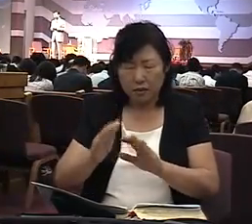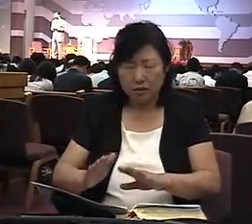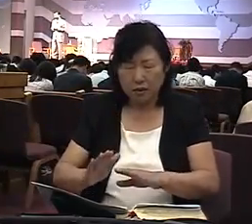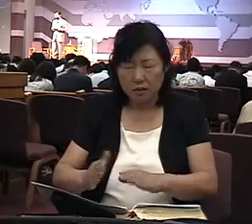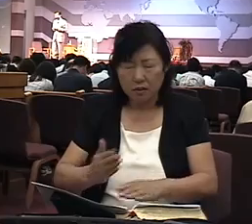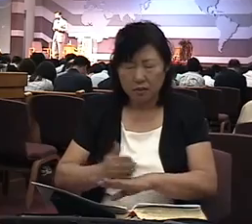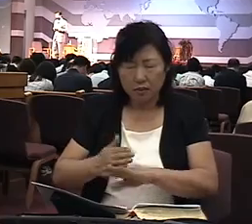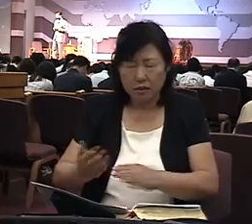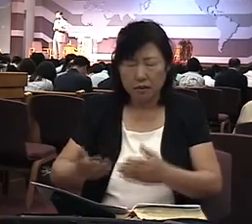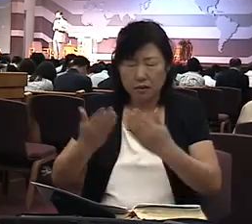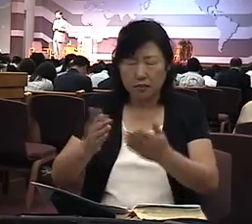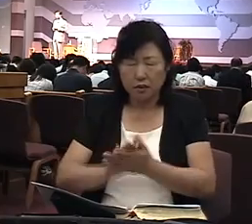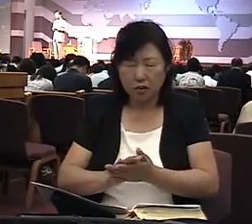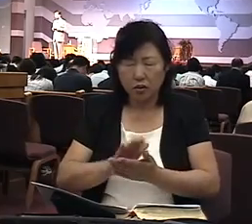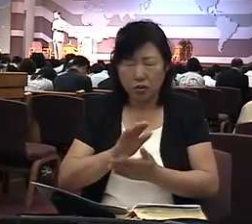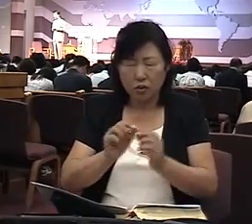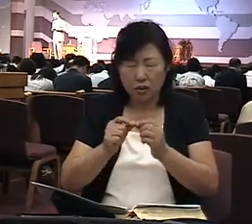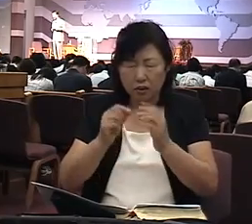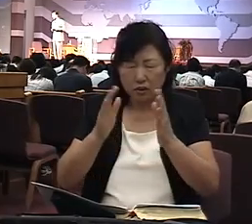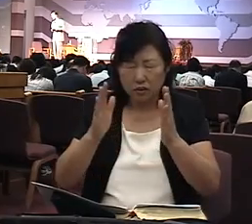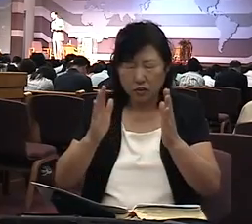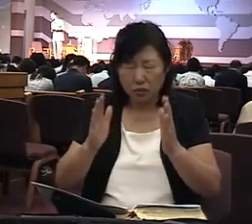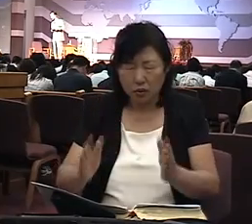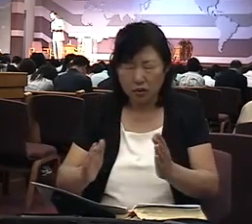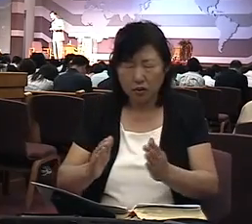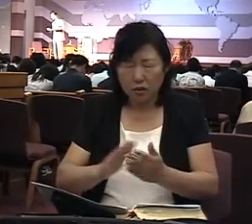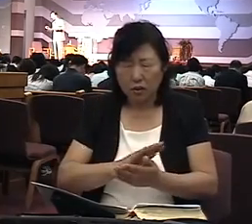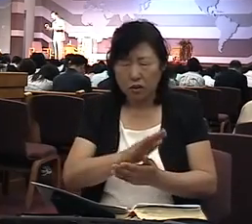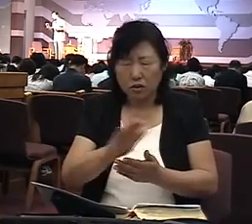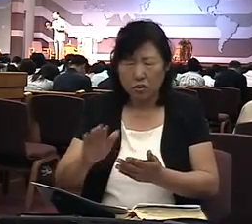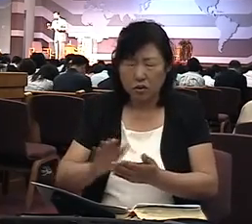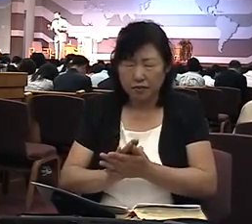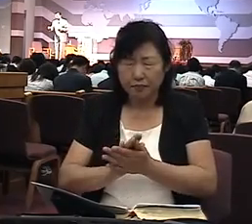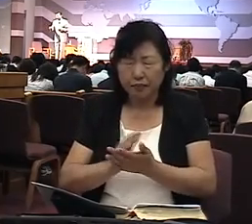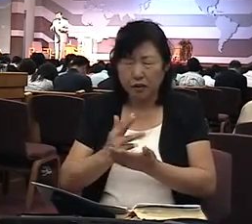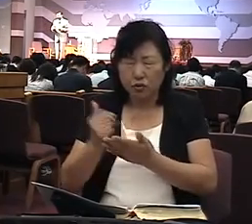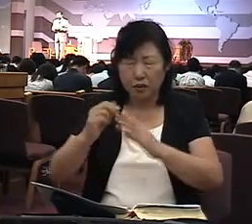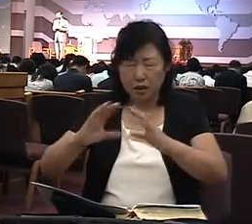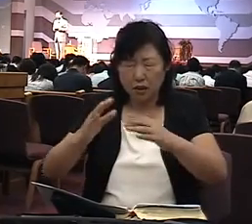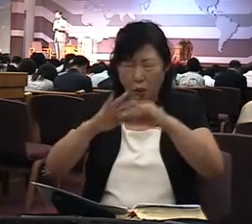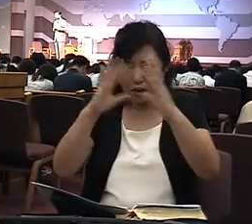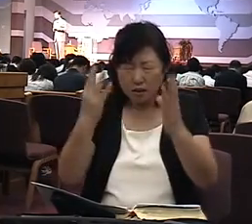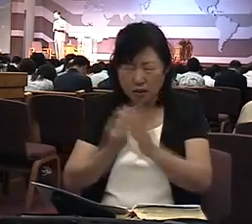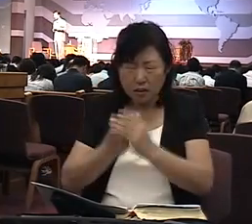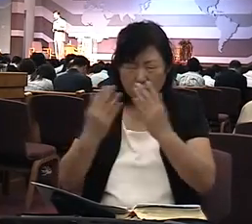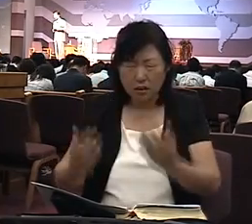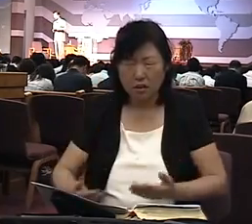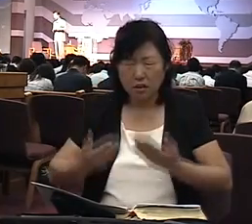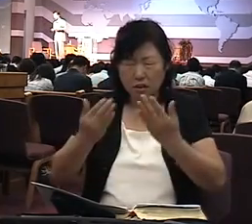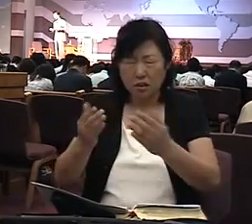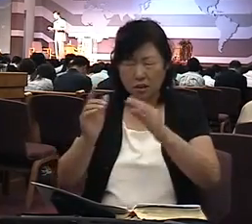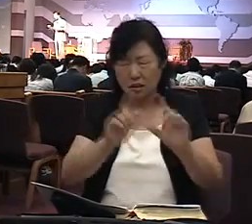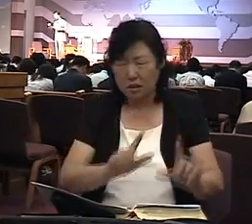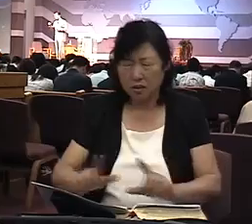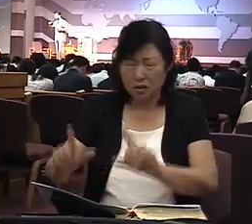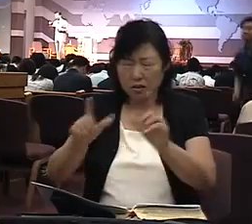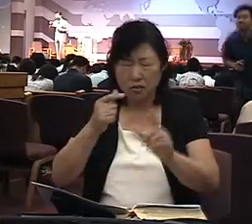하나님, 그동안 주님의 나라를 위하여 완전히 드려진 삶, 주님의 나라를 위하여 완전히